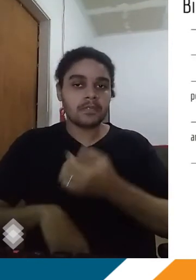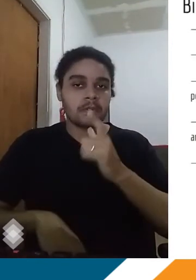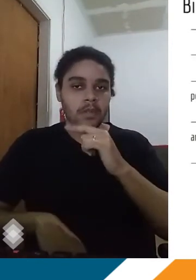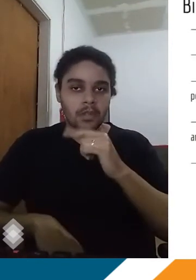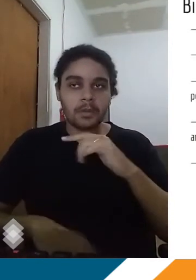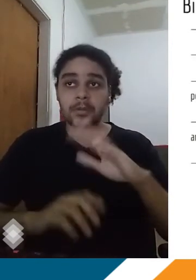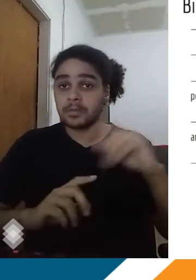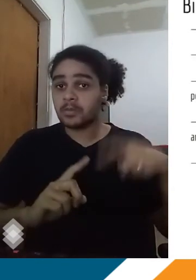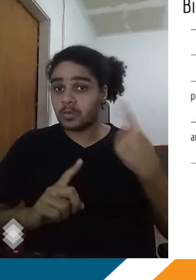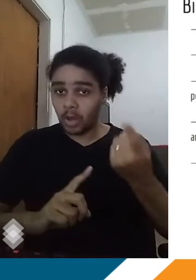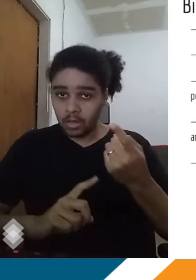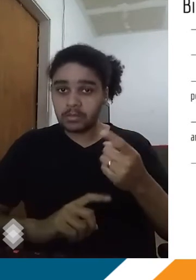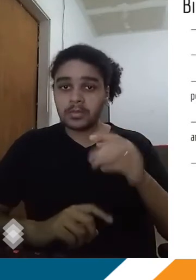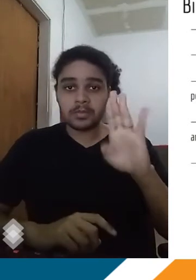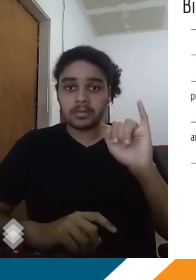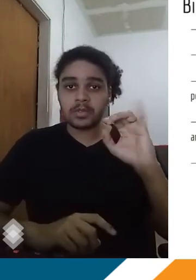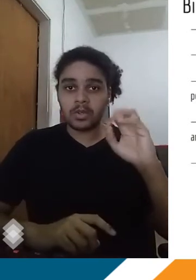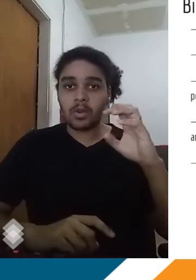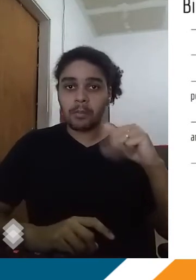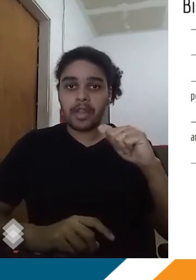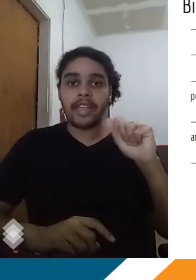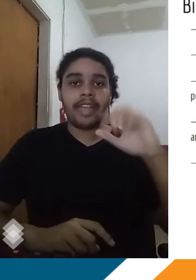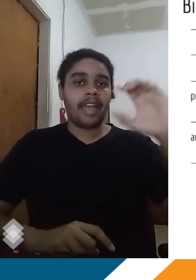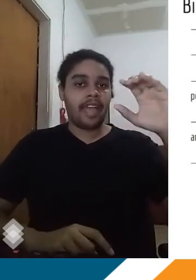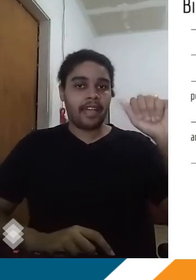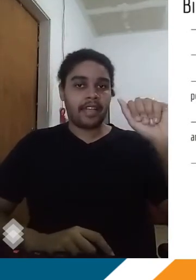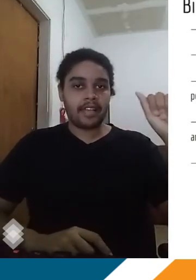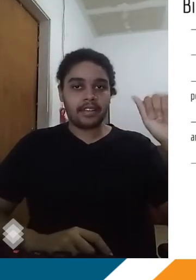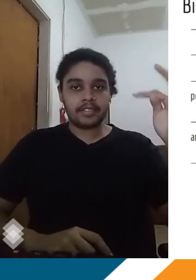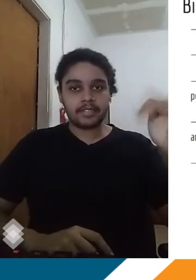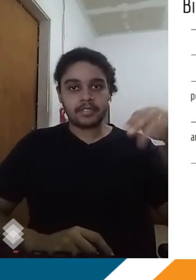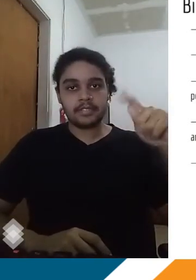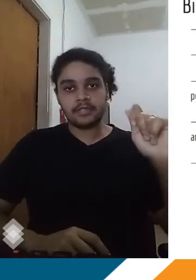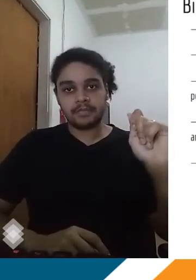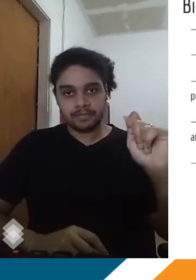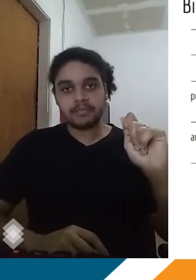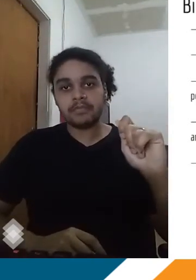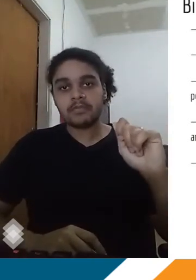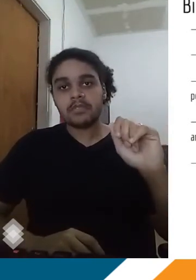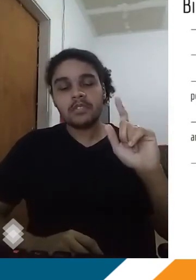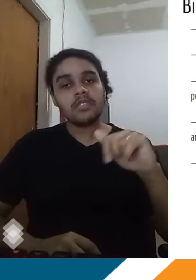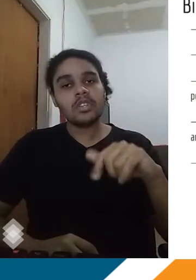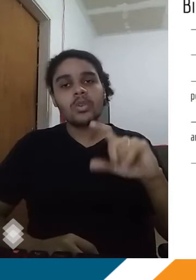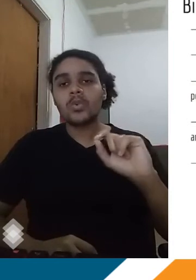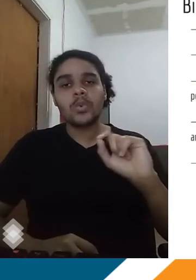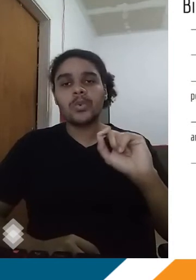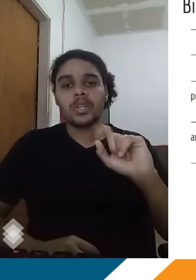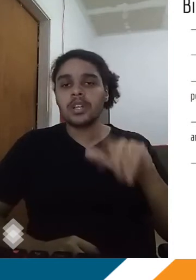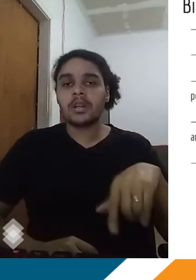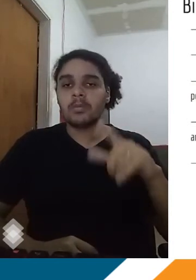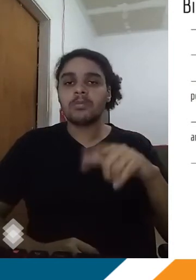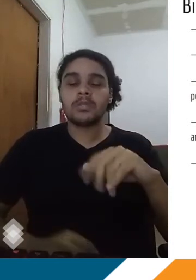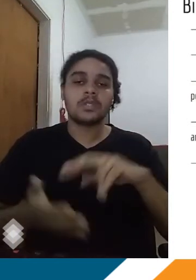Bom, a gente vai para o próximo bioma, que é o bioma de Caatinga. Né? O que é o bioma de Caatinga? O bioma de Caatinga está